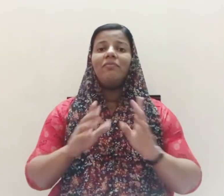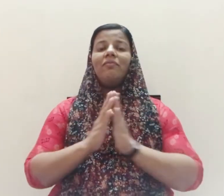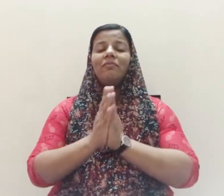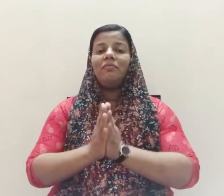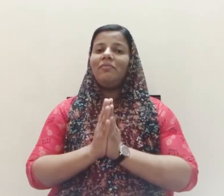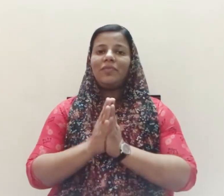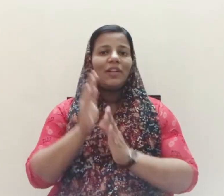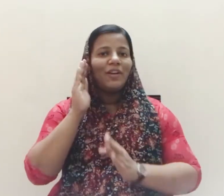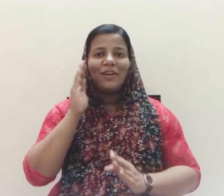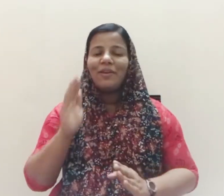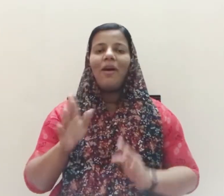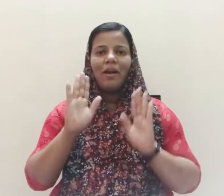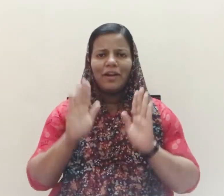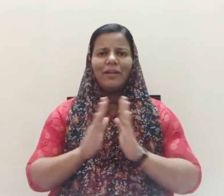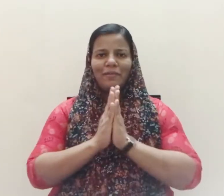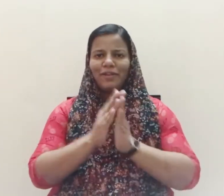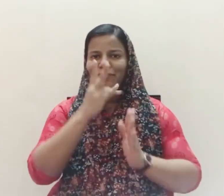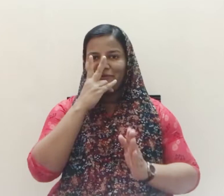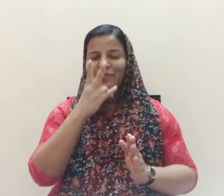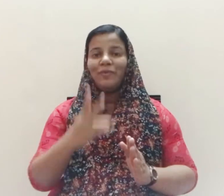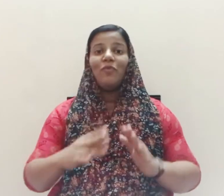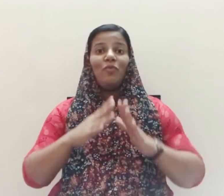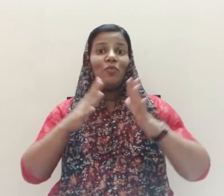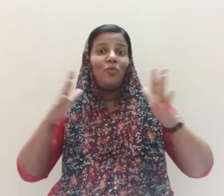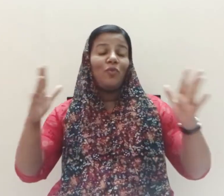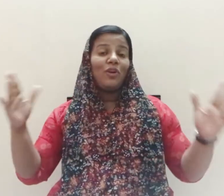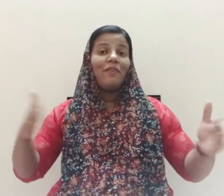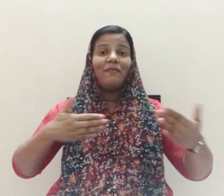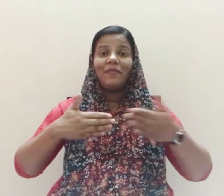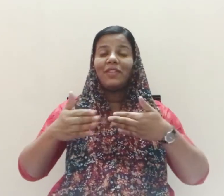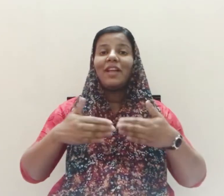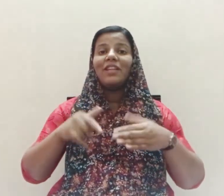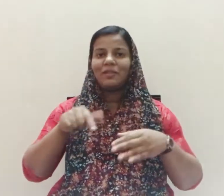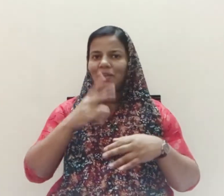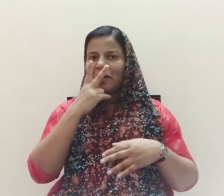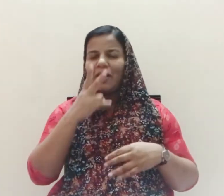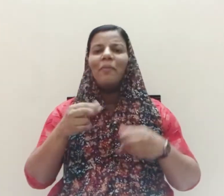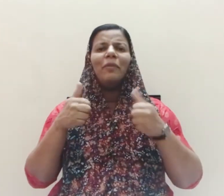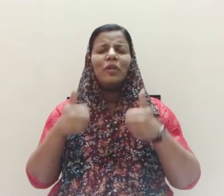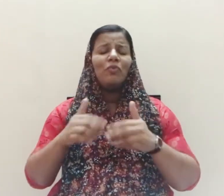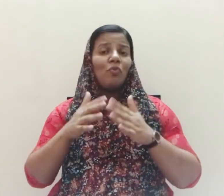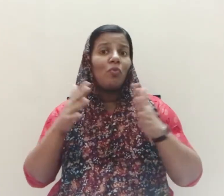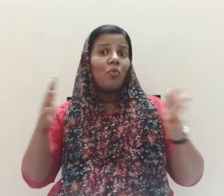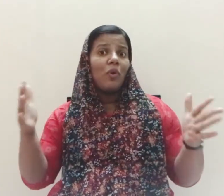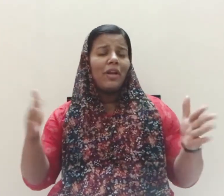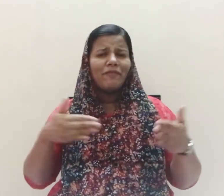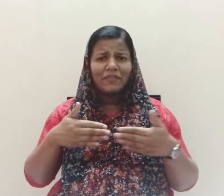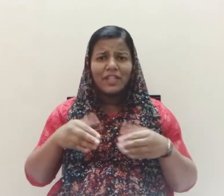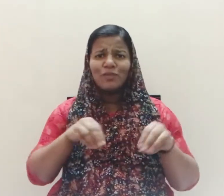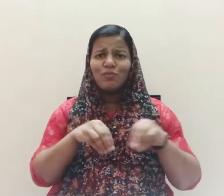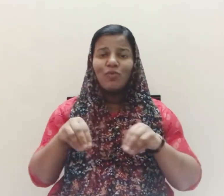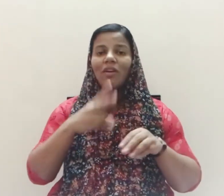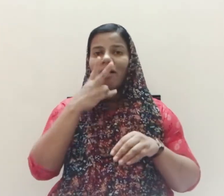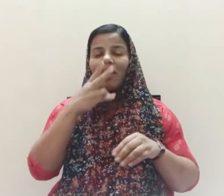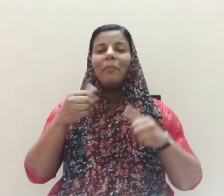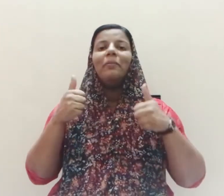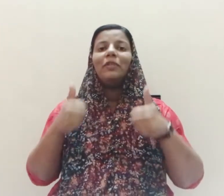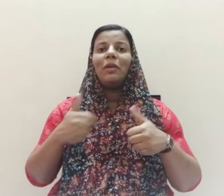പ്രാർത്ഥിക്കണം. കേട്ടോ, അങ്ങനെ ഒന്ന് പ്രാർത്ഥിച്ച് നോക്കിക്ക്, വലിയ മാറ്റങ്ങളെ നമുക്ക് കാണുവാൻ കഴിയും, വലിയ ചലനങ്ങൾ നമ്മുടെ ലൈഫിൽ കാണാം. നമ്മുടെ ലൈഫ്